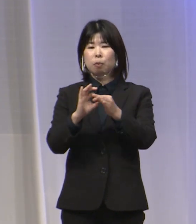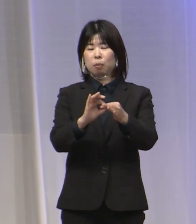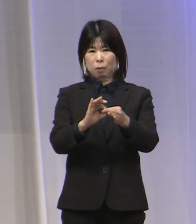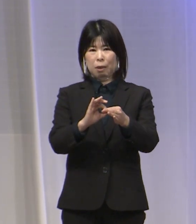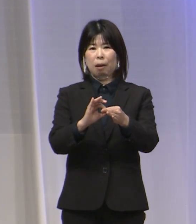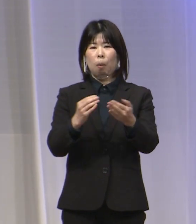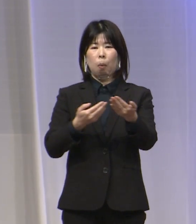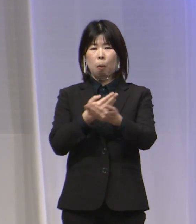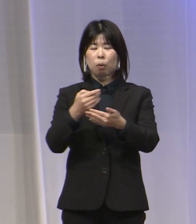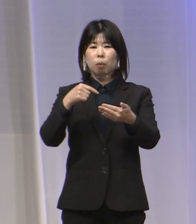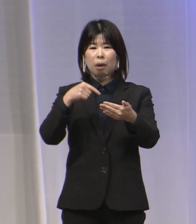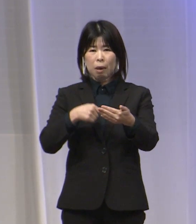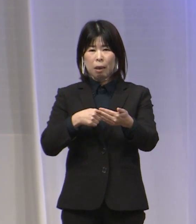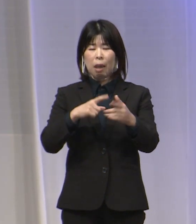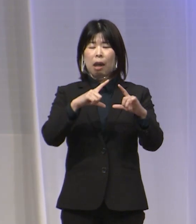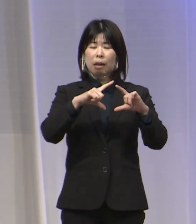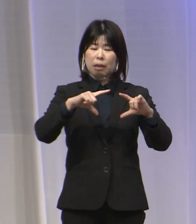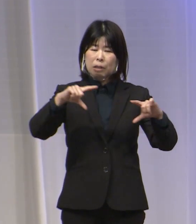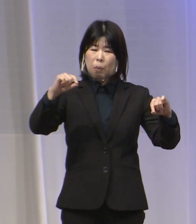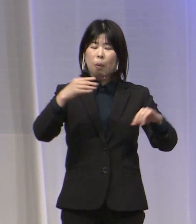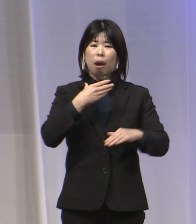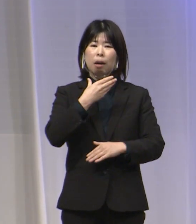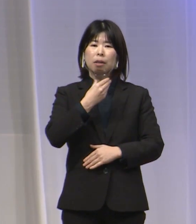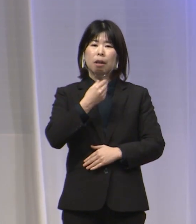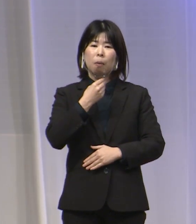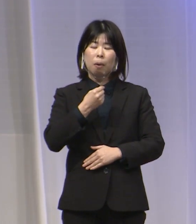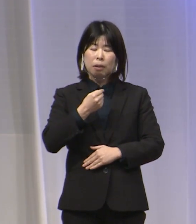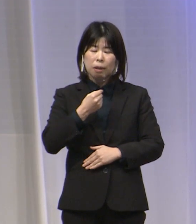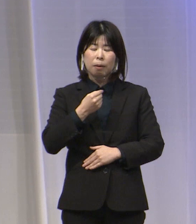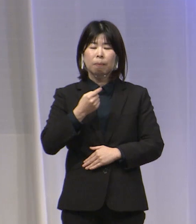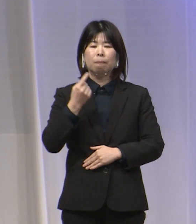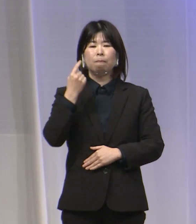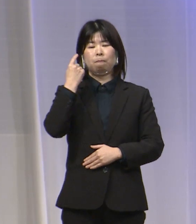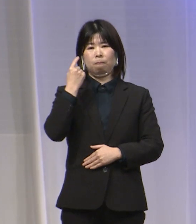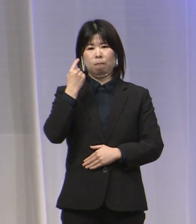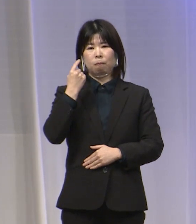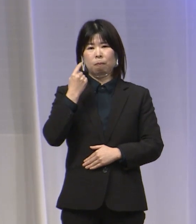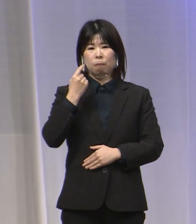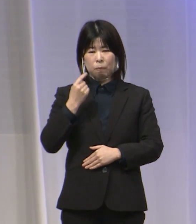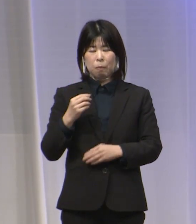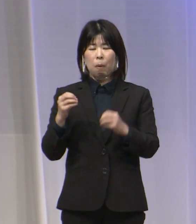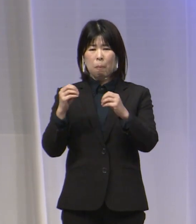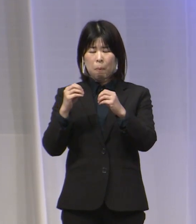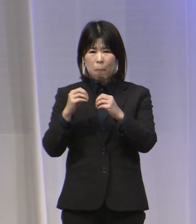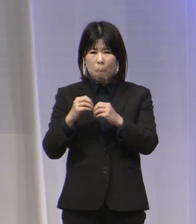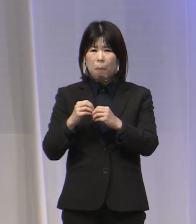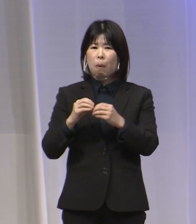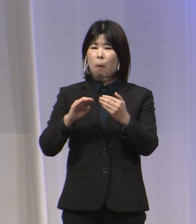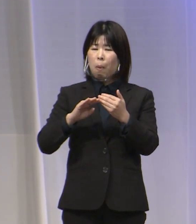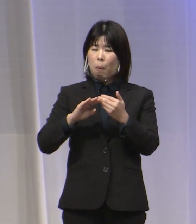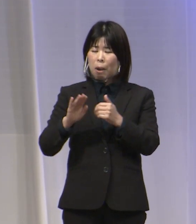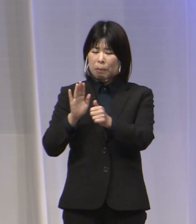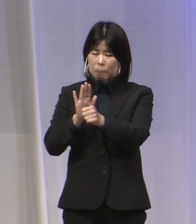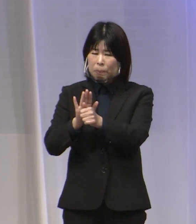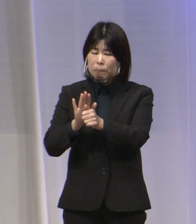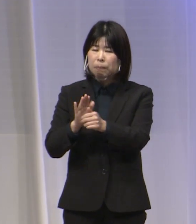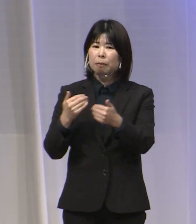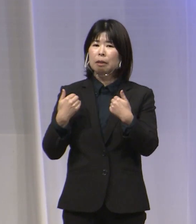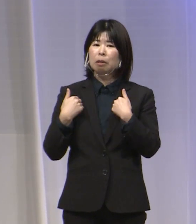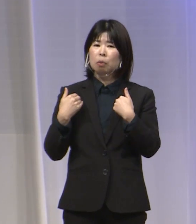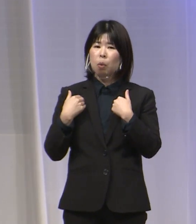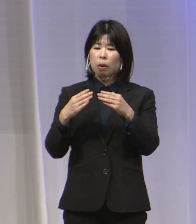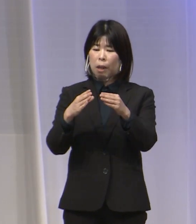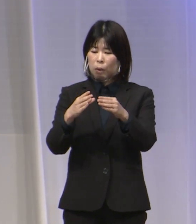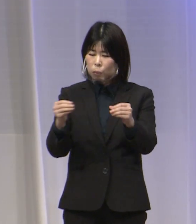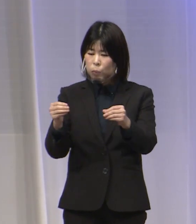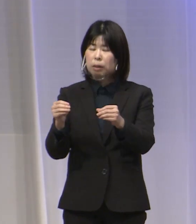日本がどれだけ恵まれているのかを知ったと同時にまだまだ手を差し伸べなくてはならない国や人々が多くいる